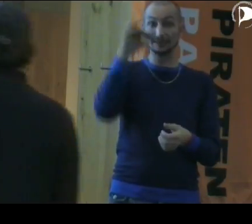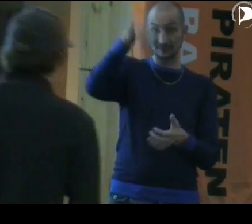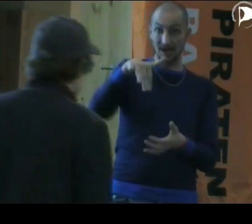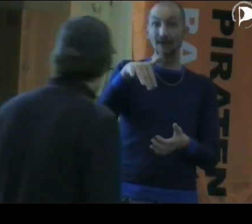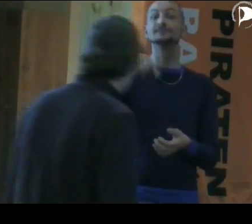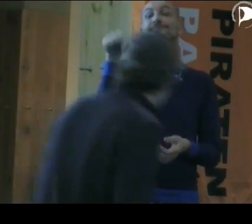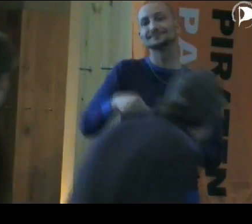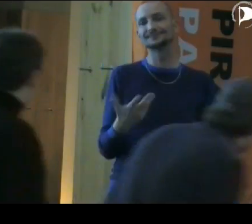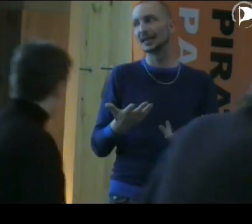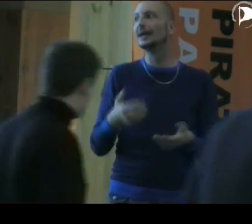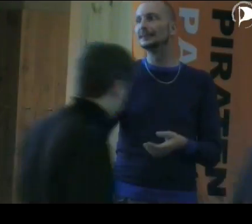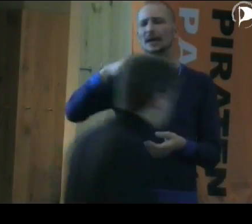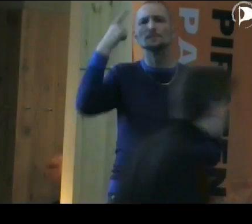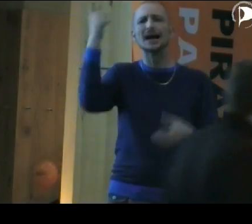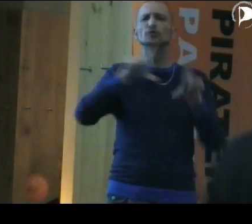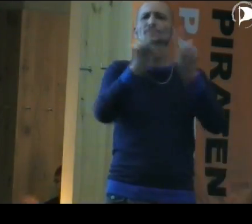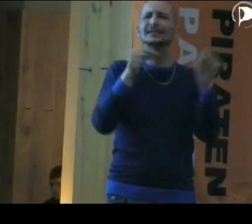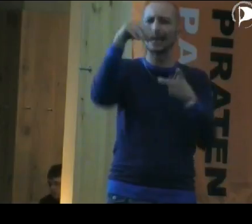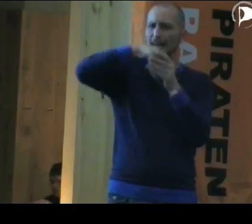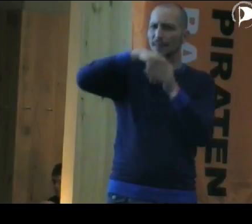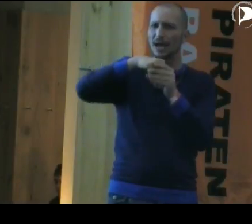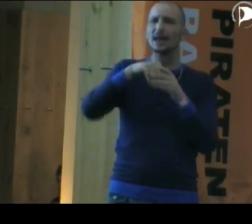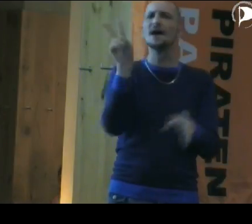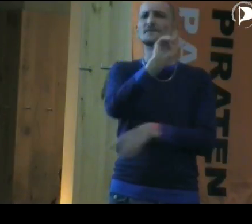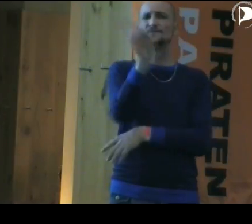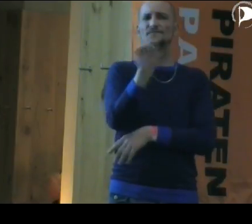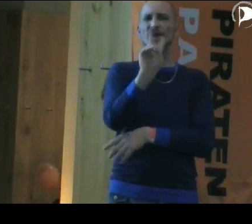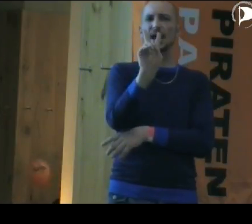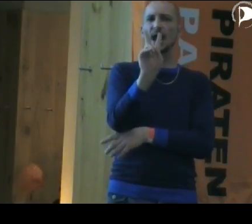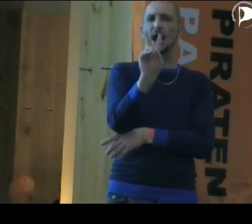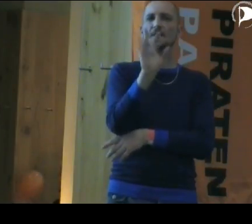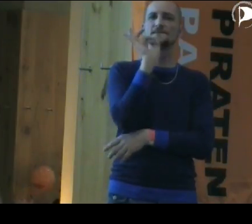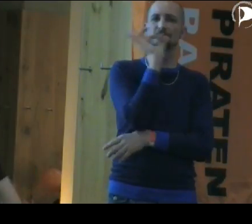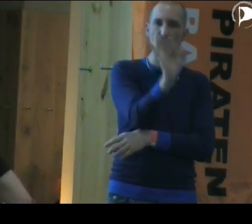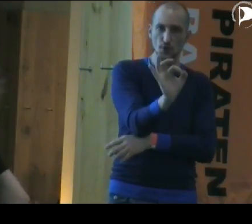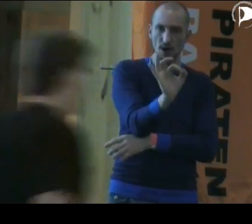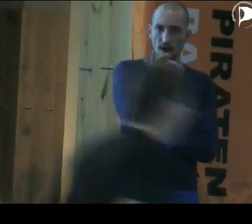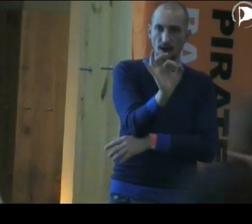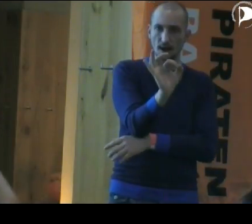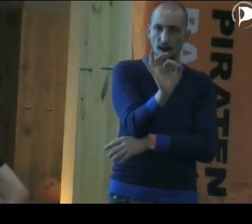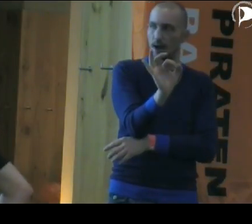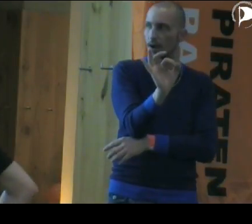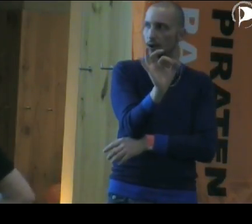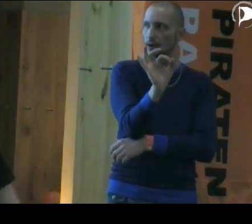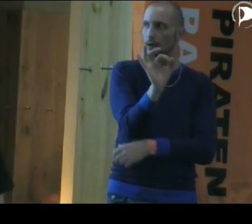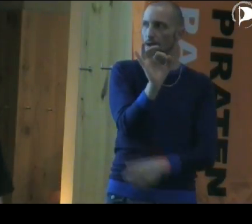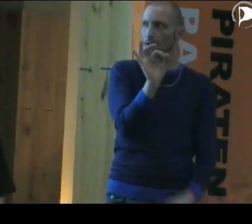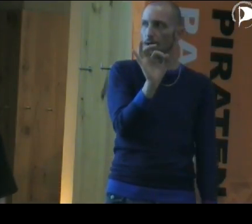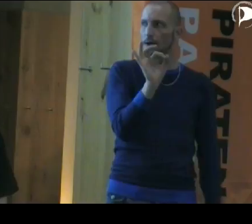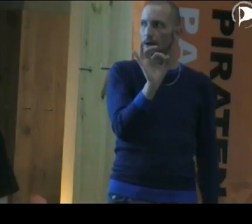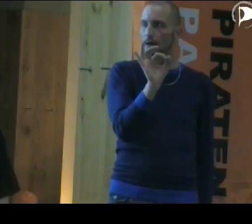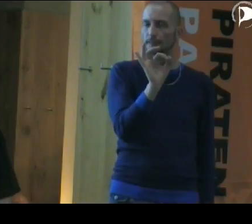das meinungsbild lautet wer wäre dafür wäre dafür